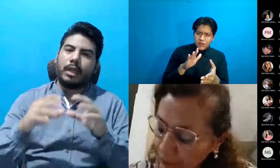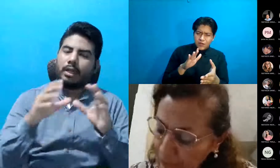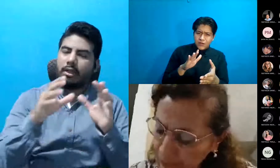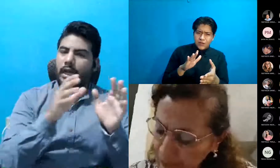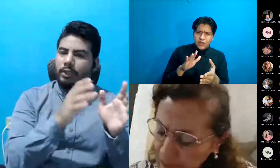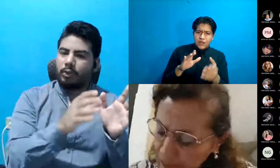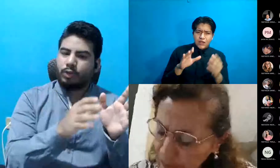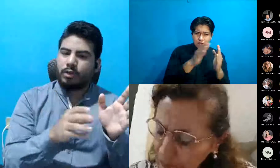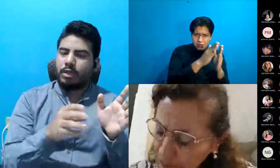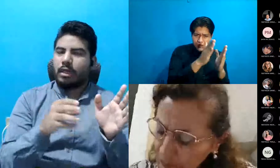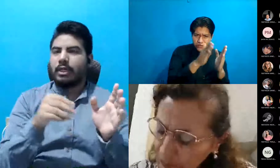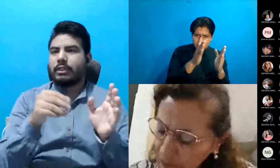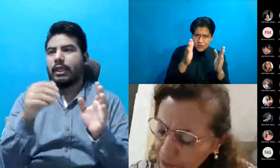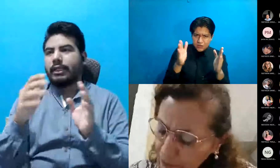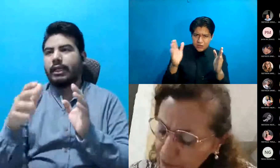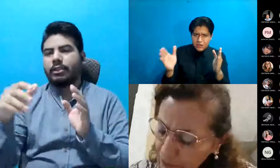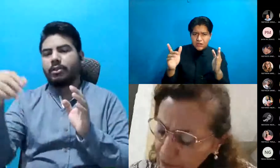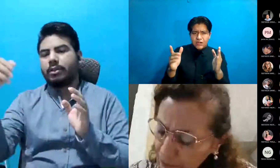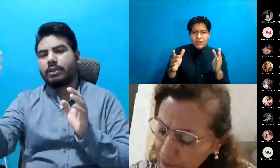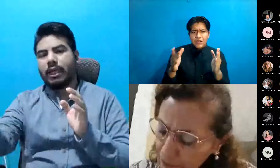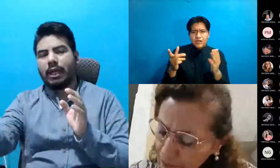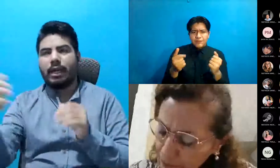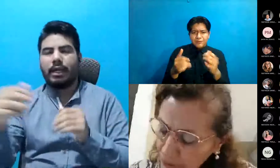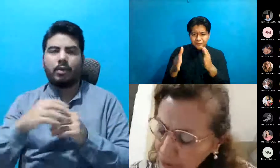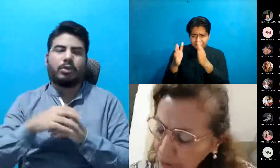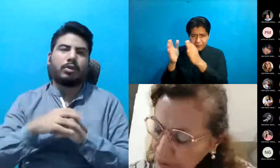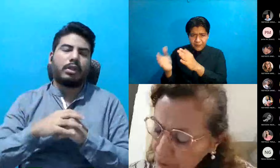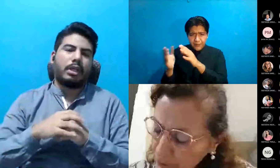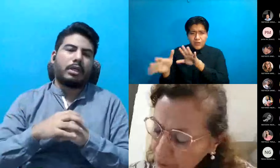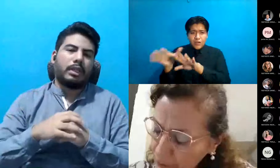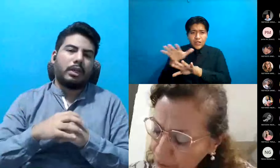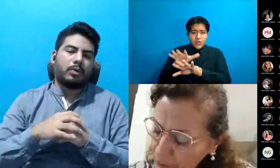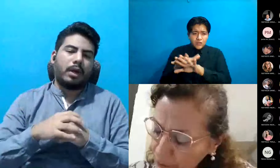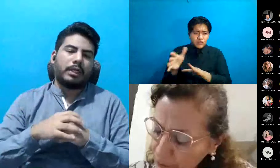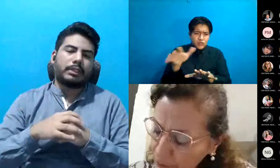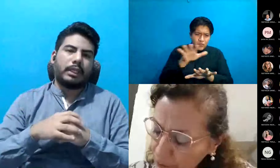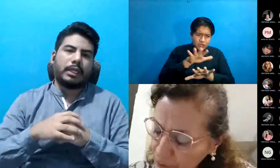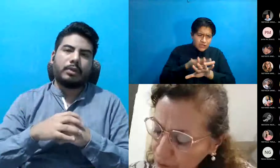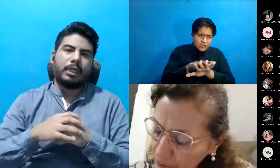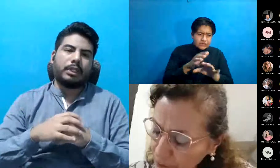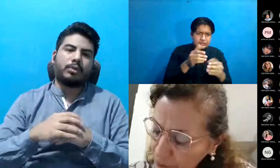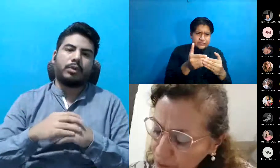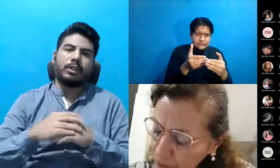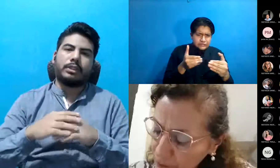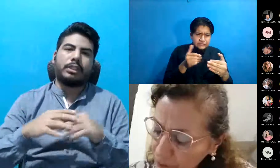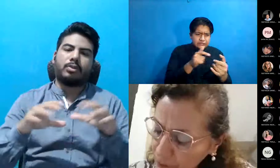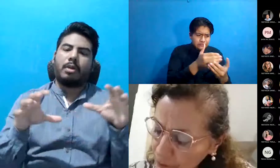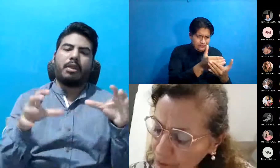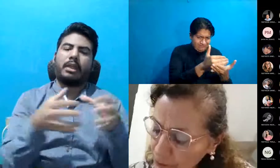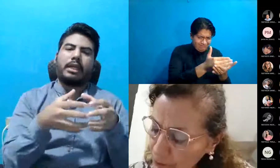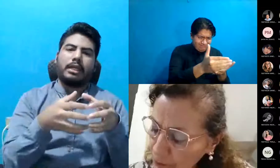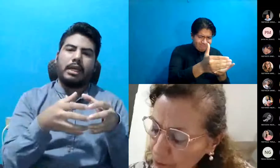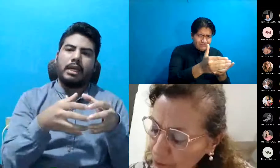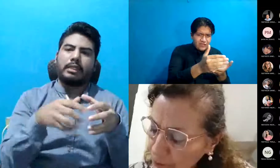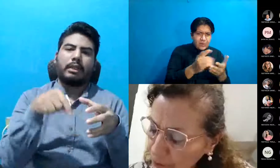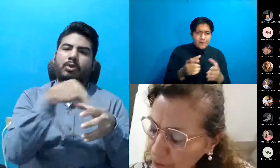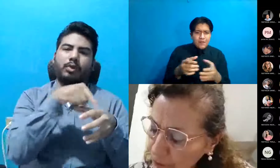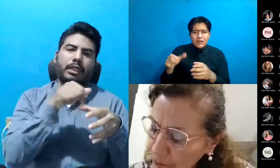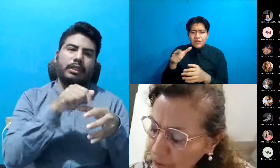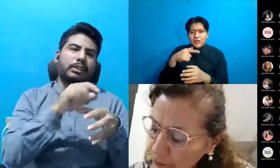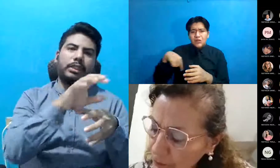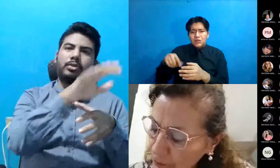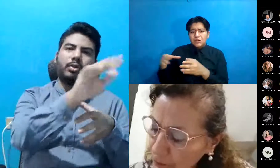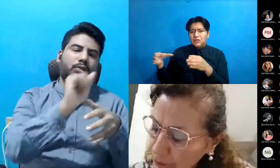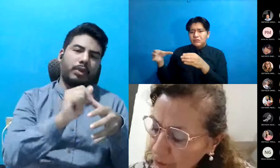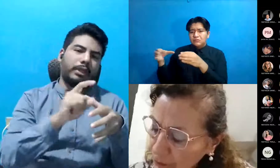Por ejemplo, está la exclusión, está la integración, está la inclusión, de los cuales, pues la exclusión es decir, solamente aquí